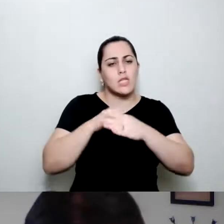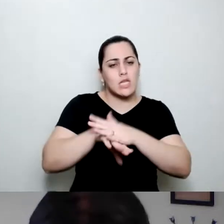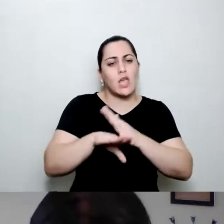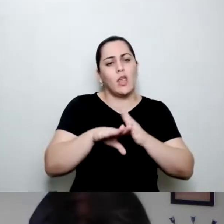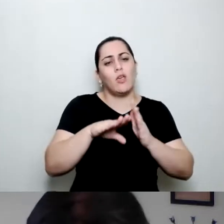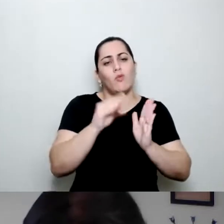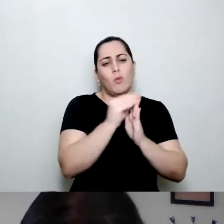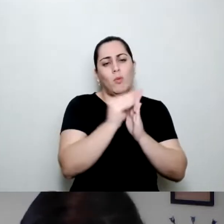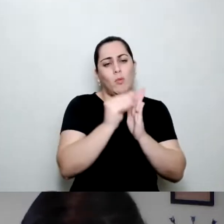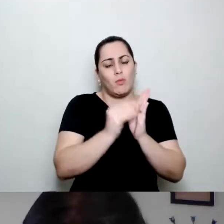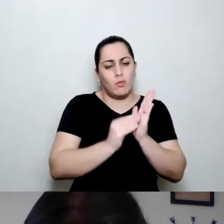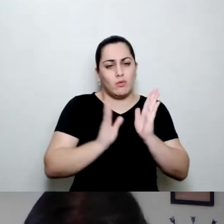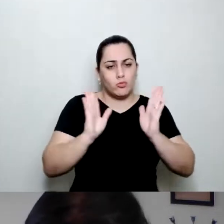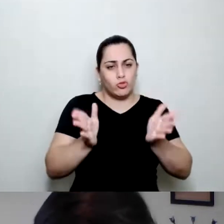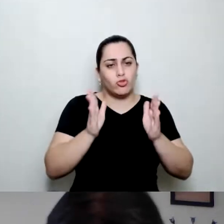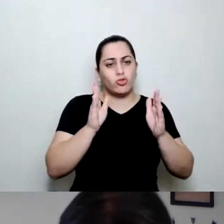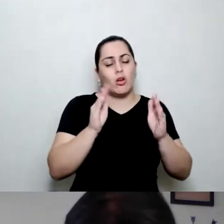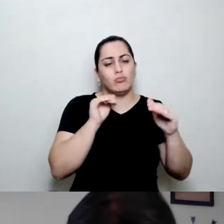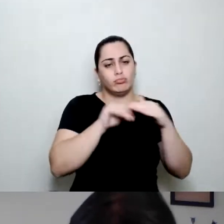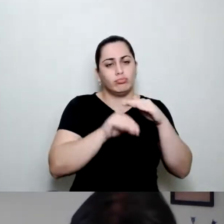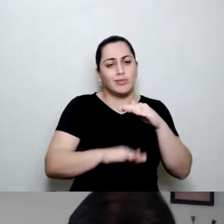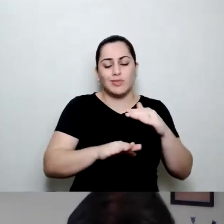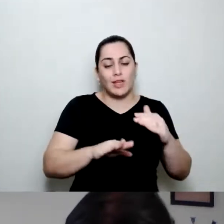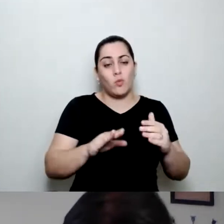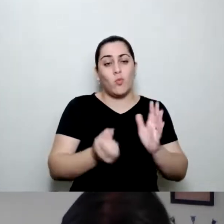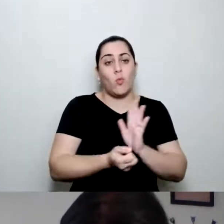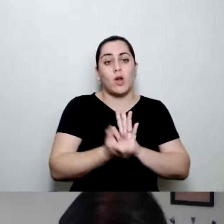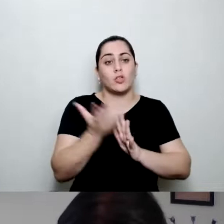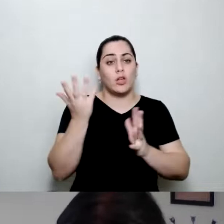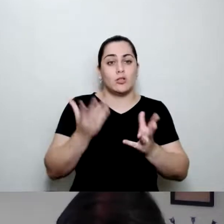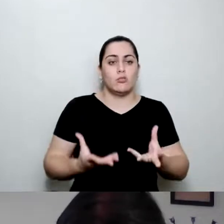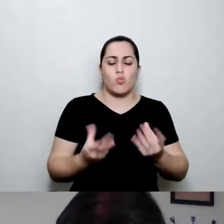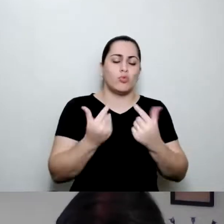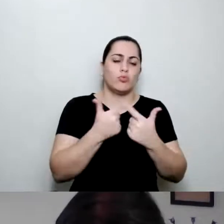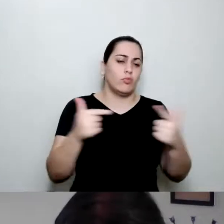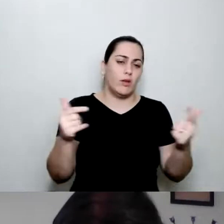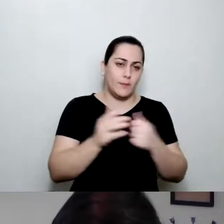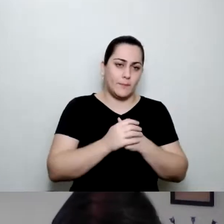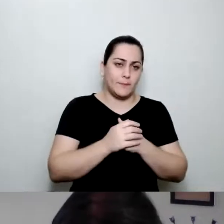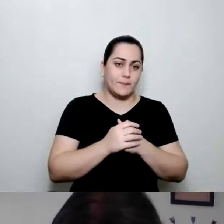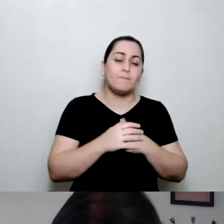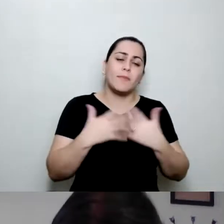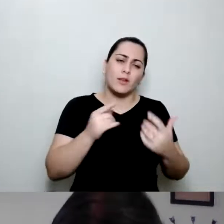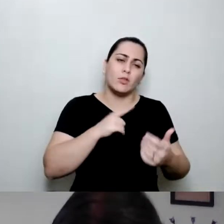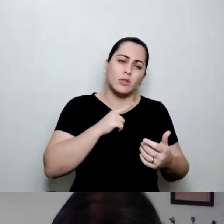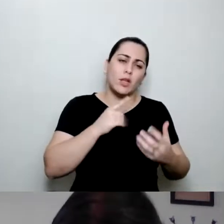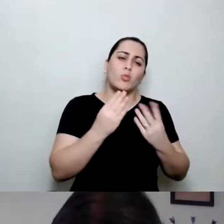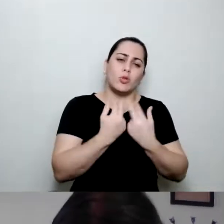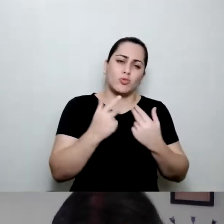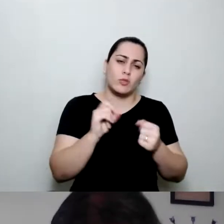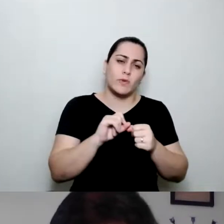documental, né? Isso não é um número muito alto. E a gente tem muito que fazer